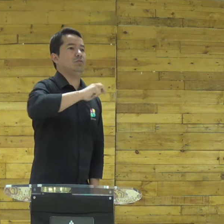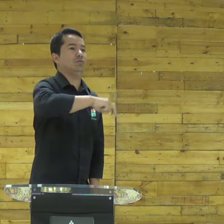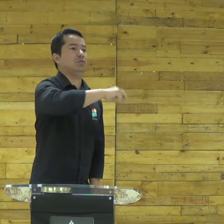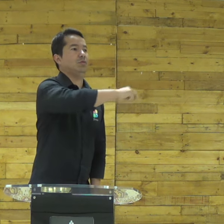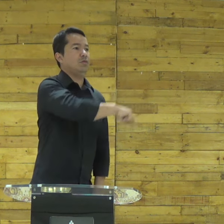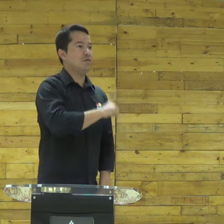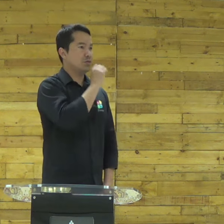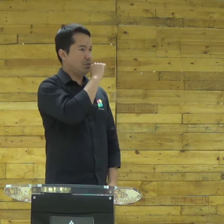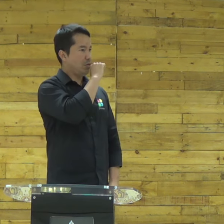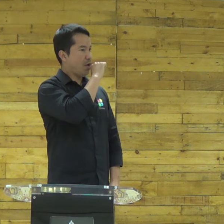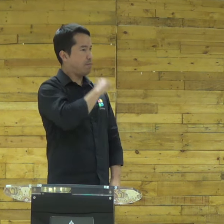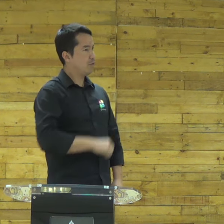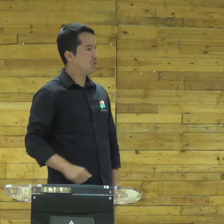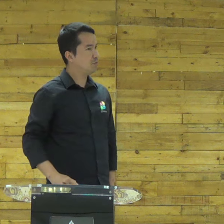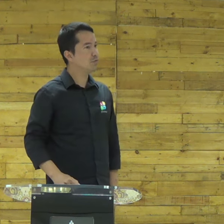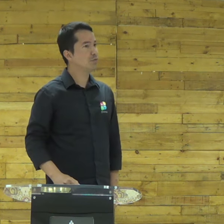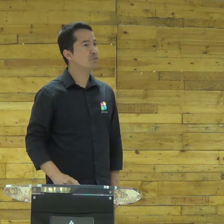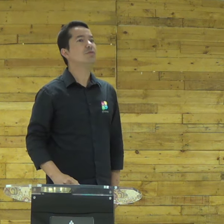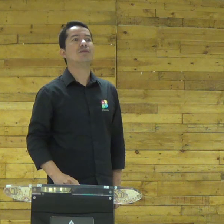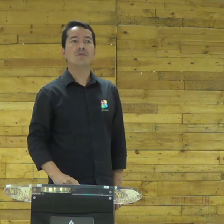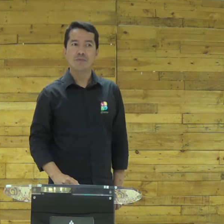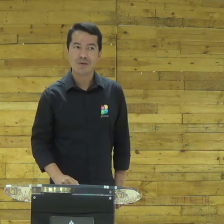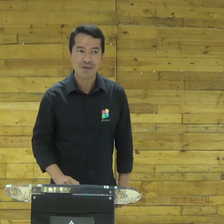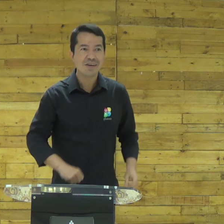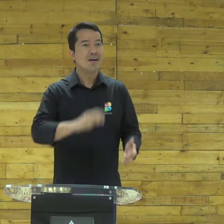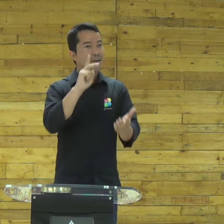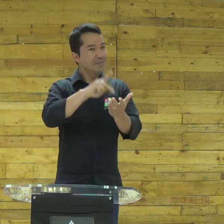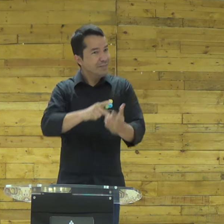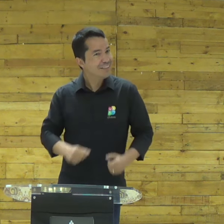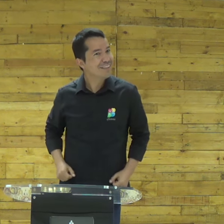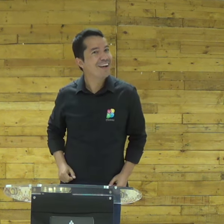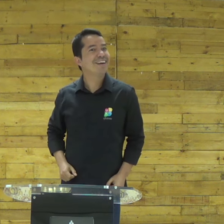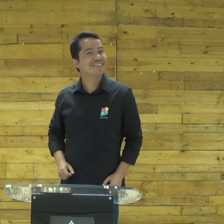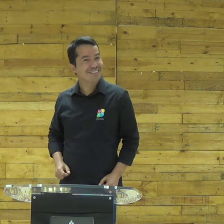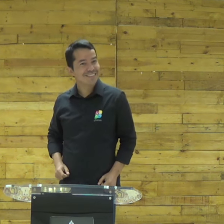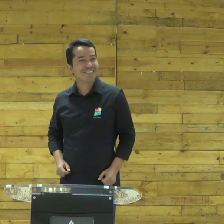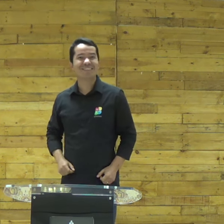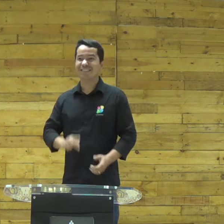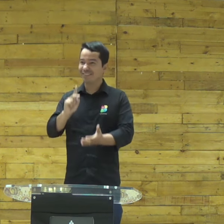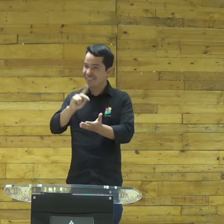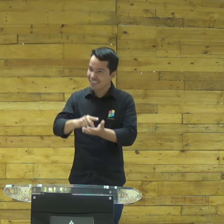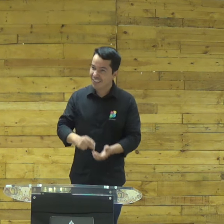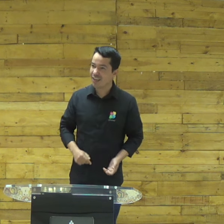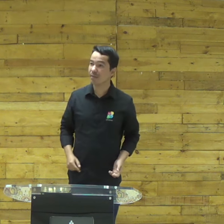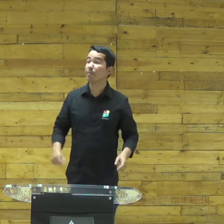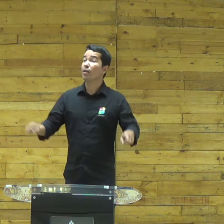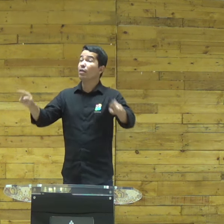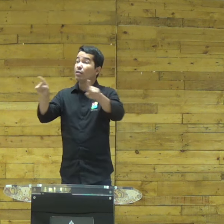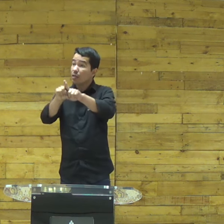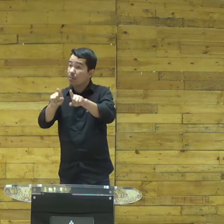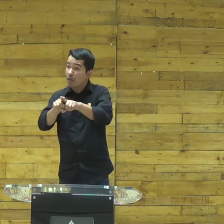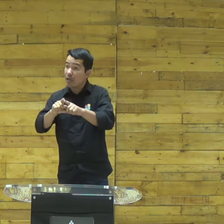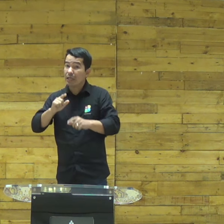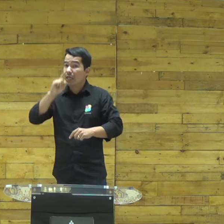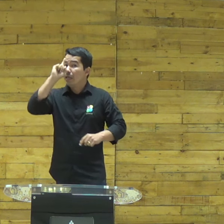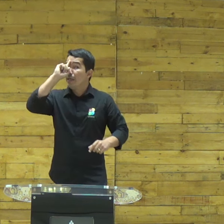somente era o permitido no sábado que ele andasse E é verdade isso sabia